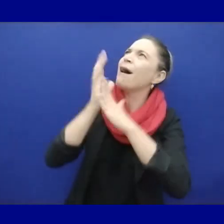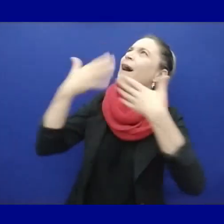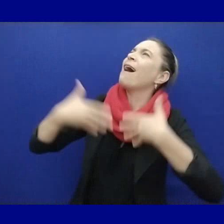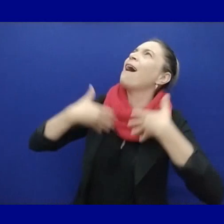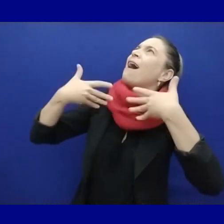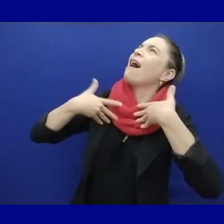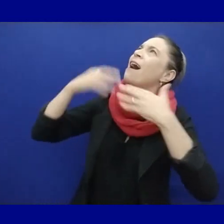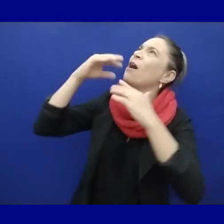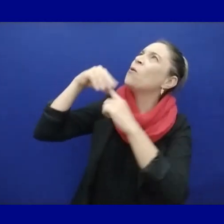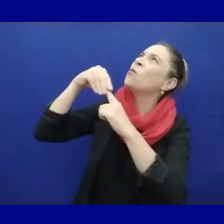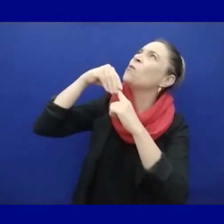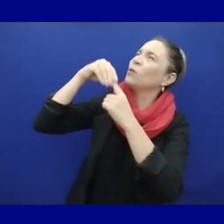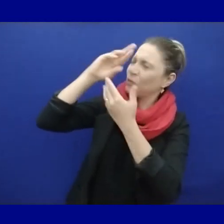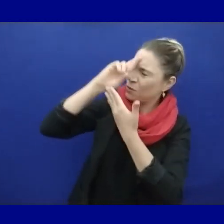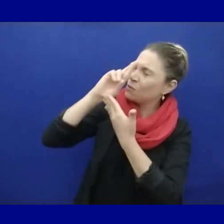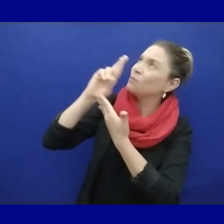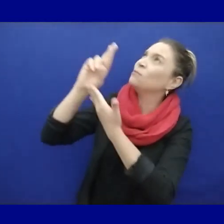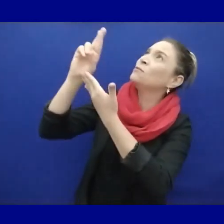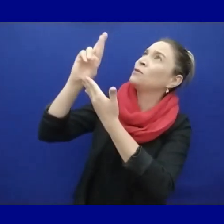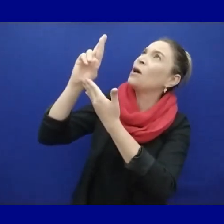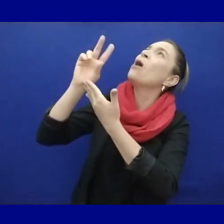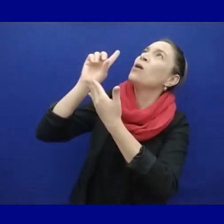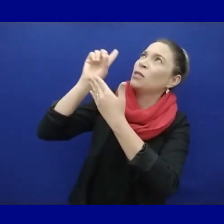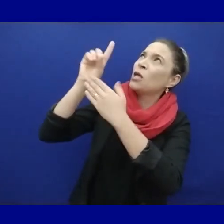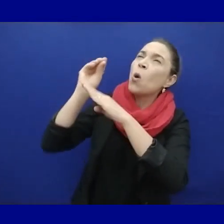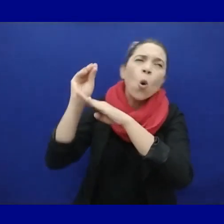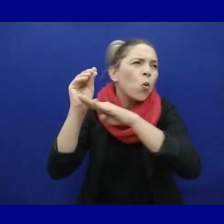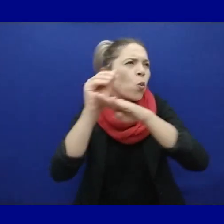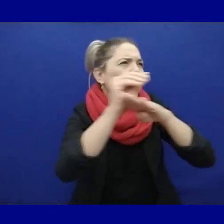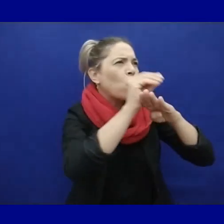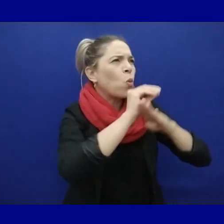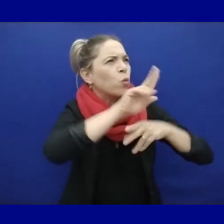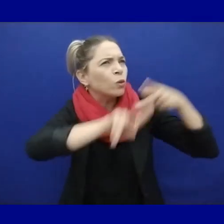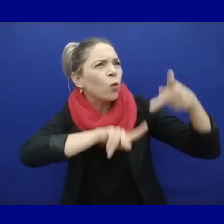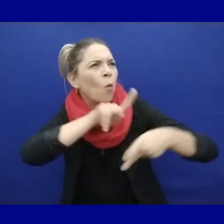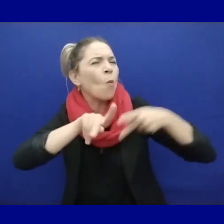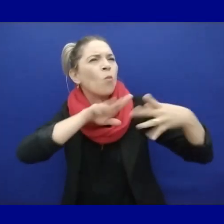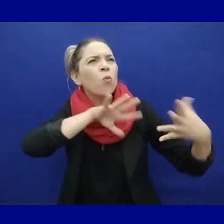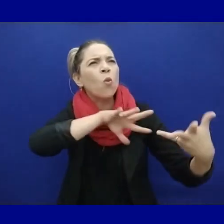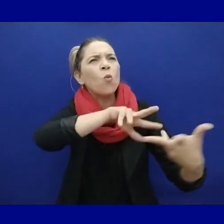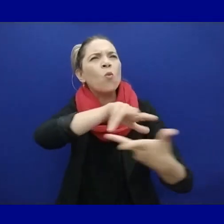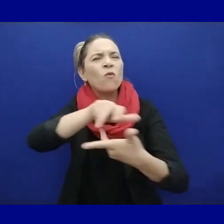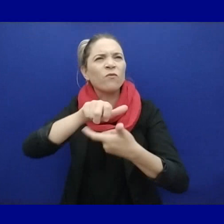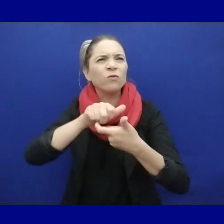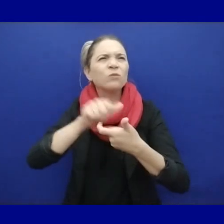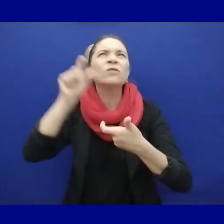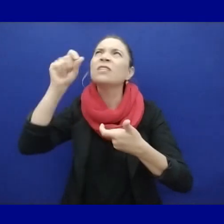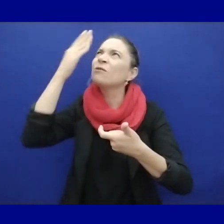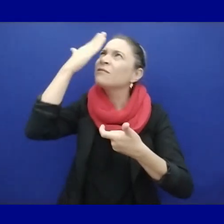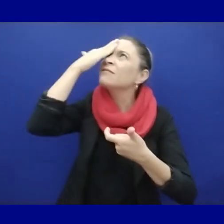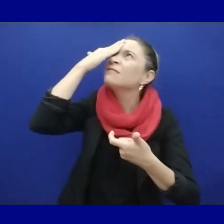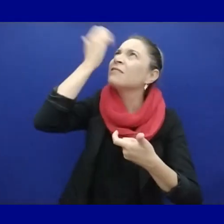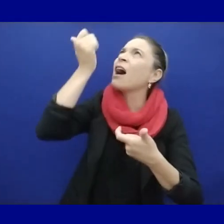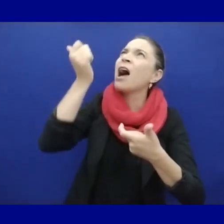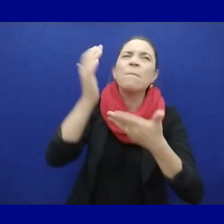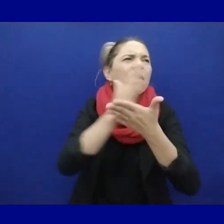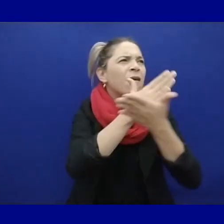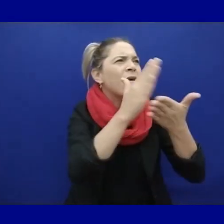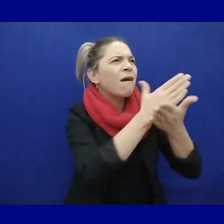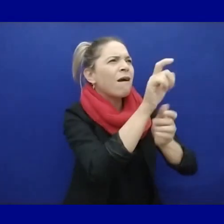juízos. Percorrei a Sião, rodeai-a toda, contai-lhe as torres, notai bem os